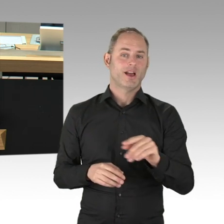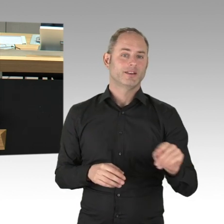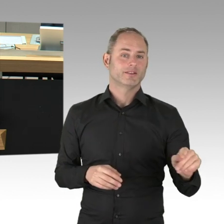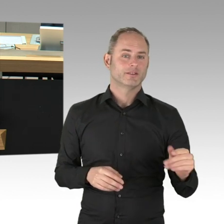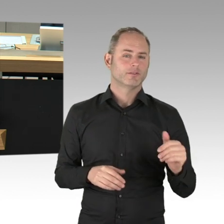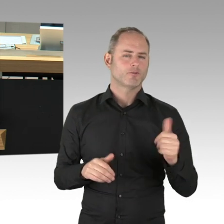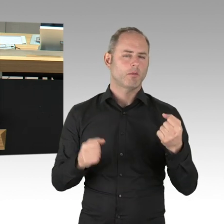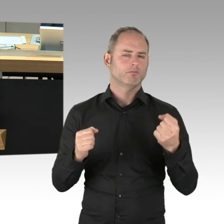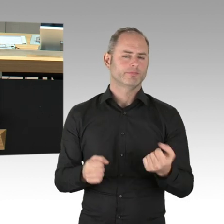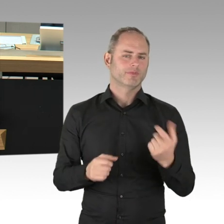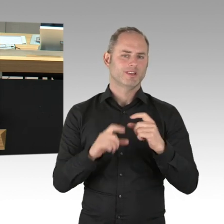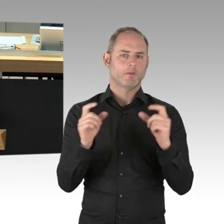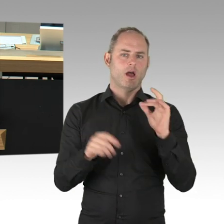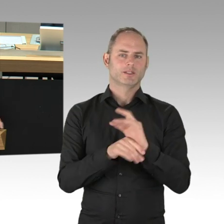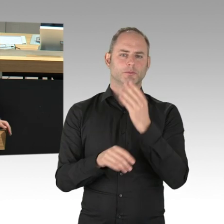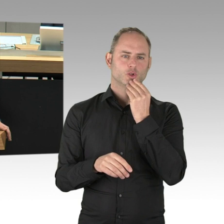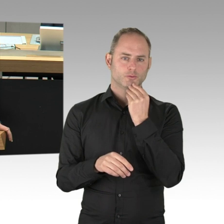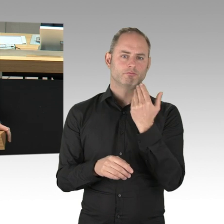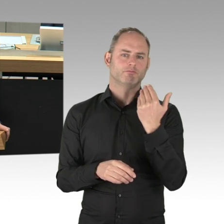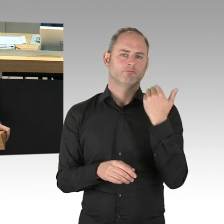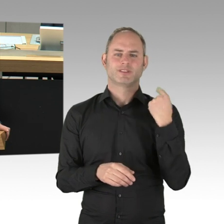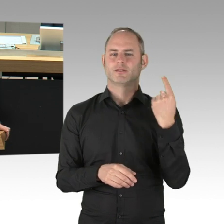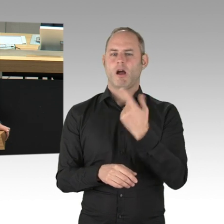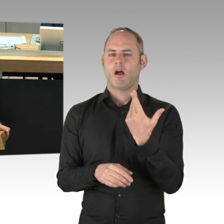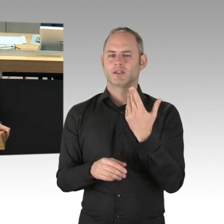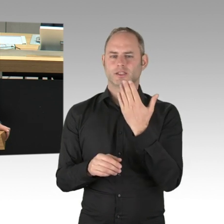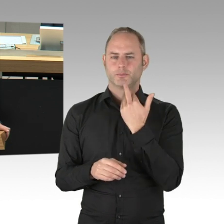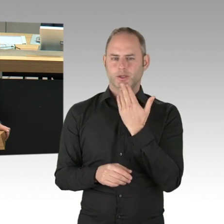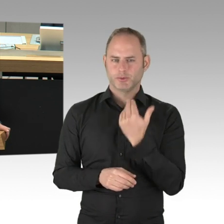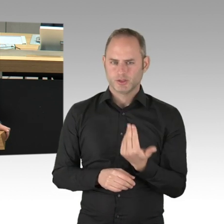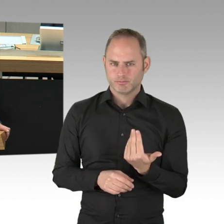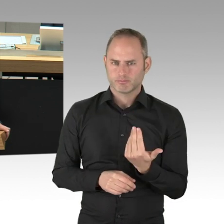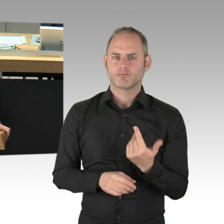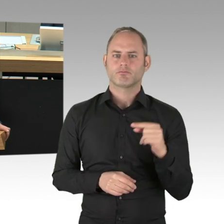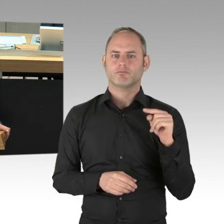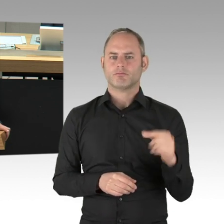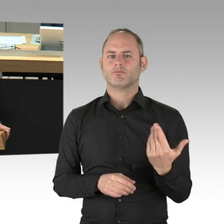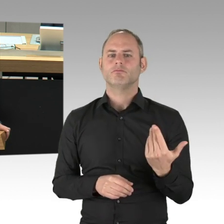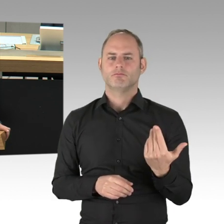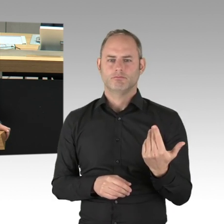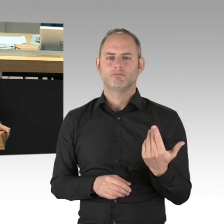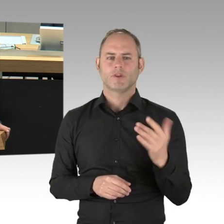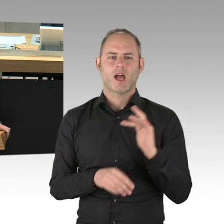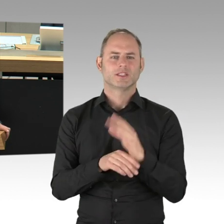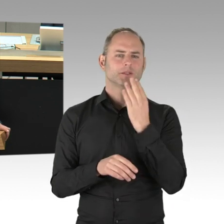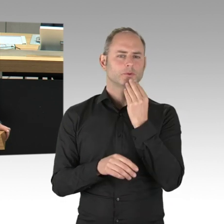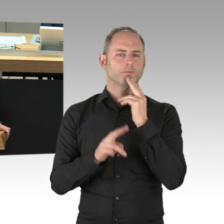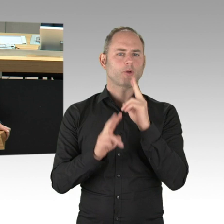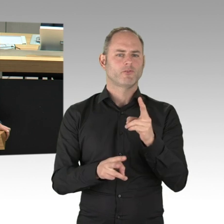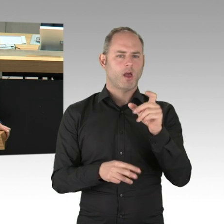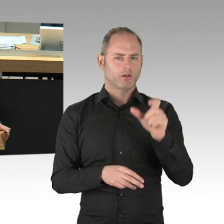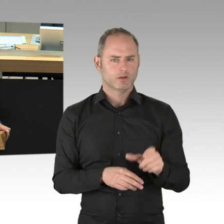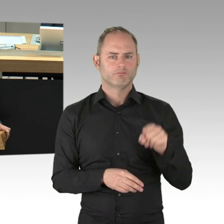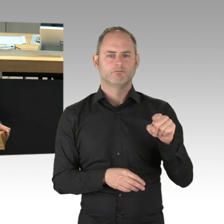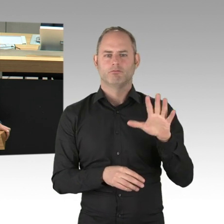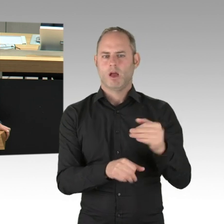gemeinsam am Tisch und diskutierten. Was kann der Rechtsstaat mit Blick auf antisemitische Straftaten leisten? Welche